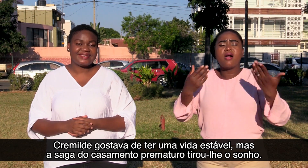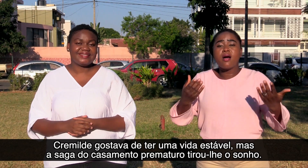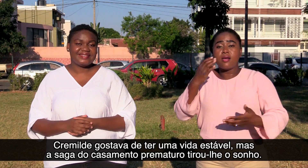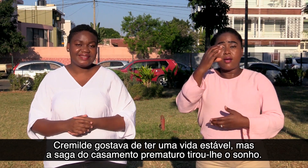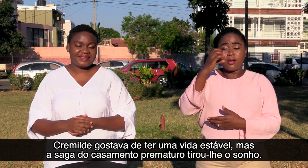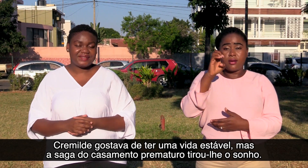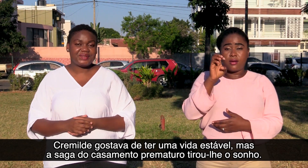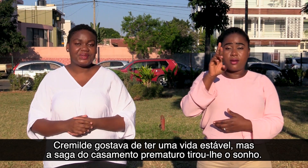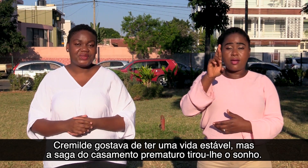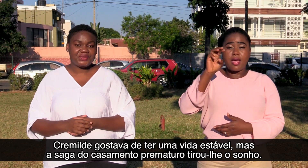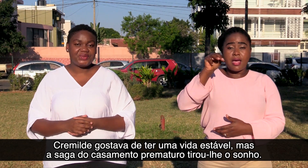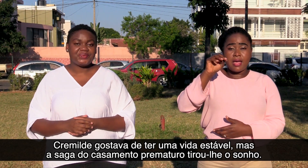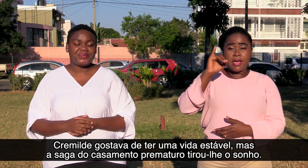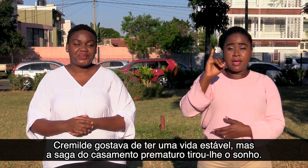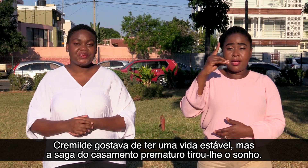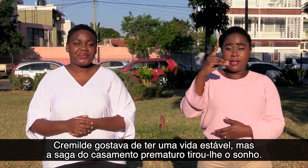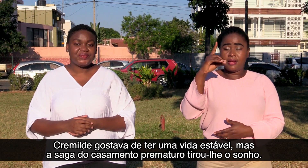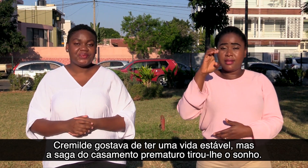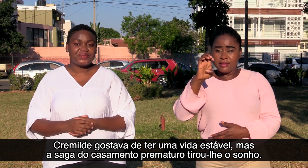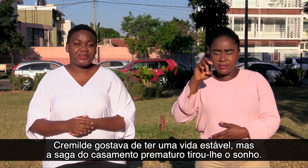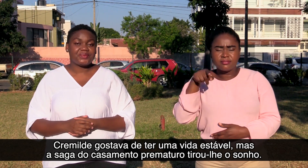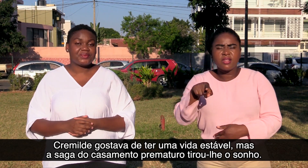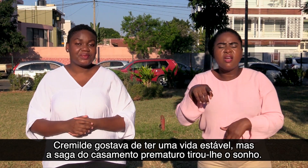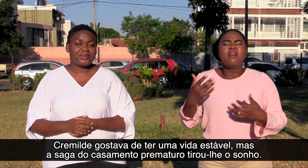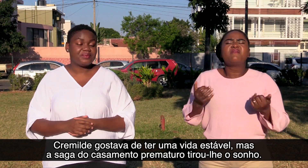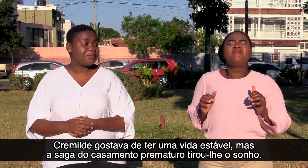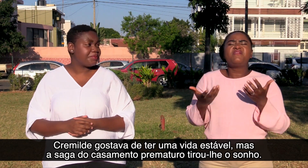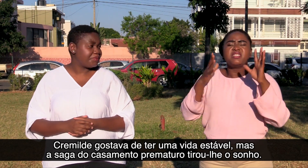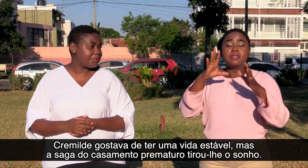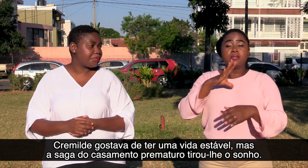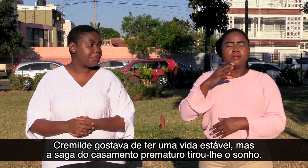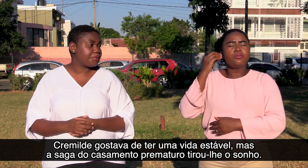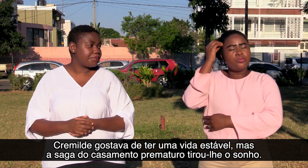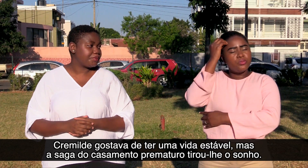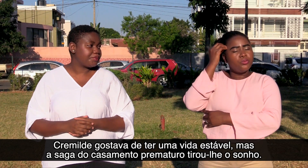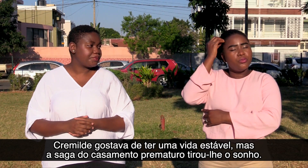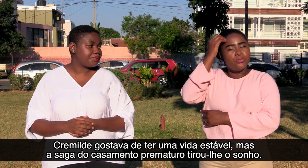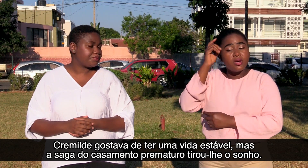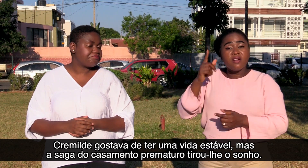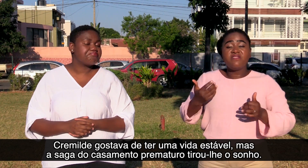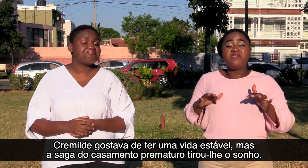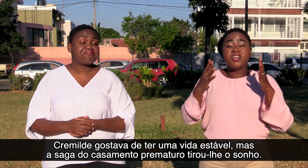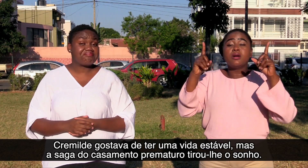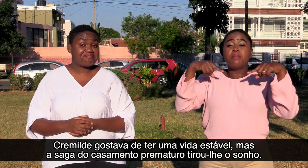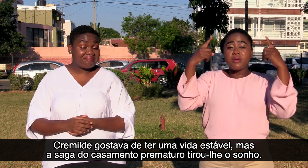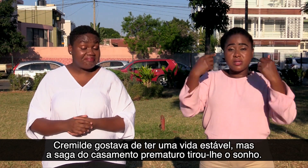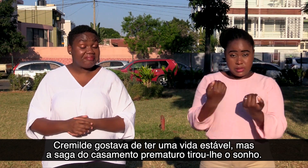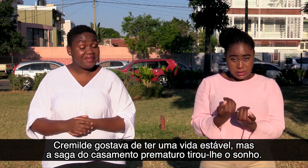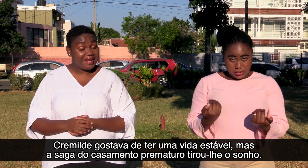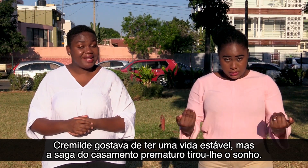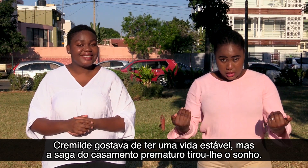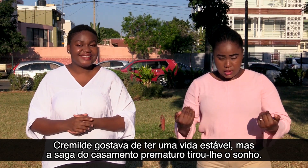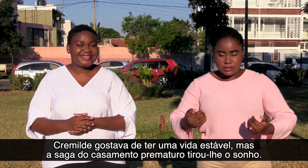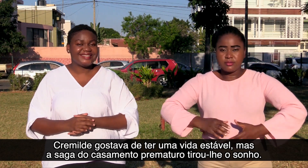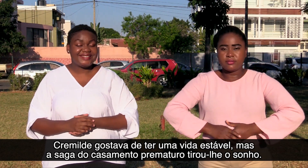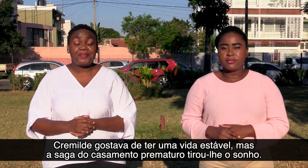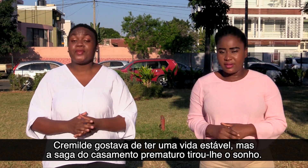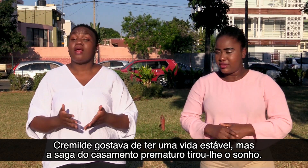Cremilde gostava de ter uma vida estável, mas a saga do casamento prematuro tirou-lhe o sonho.